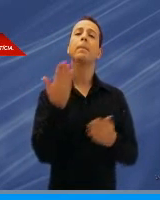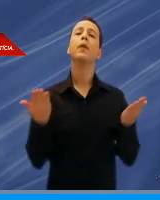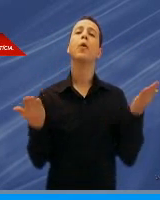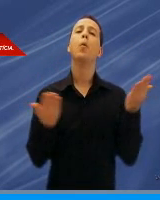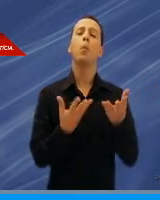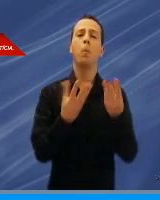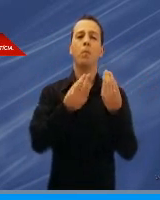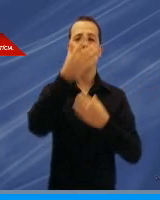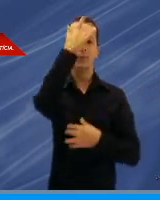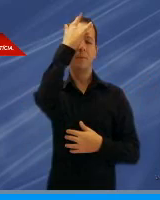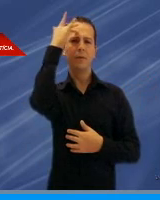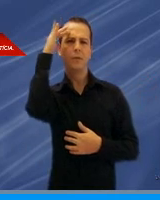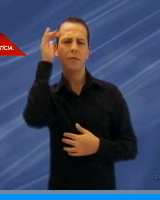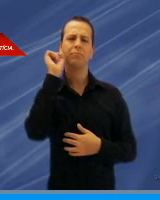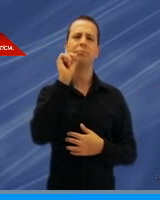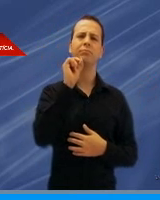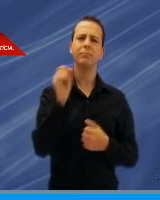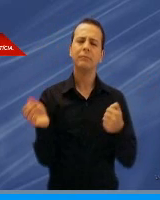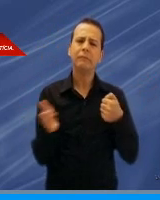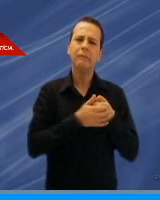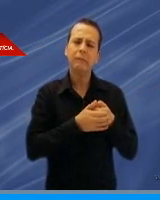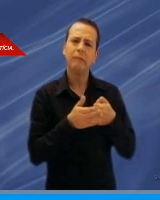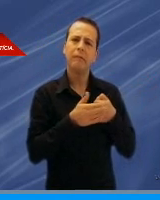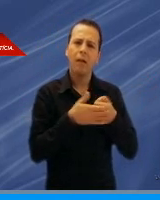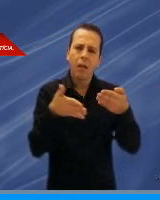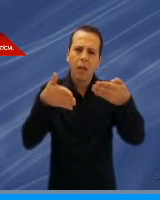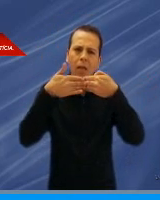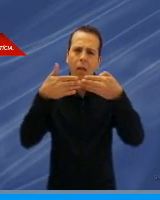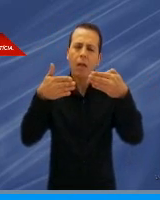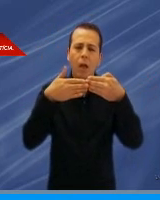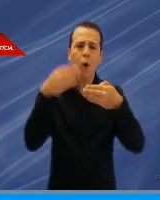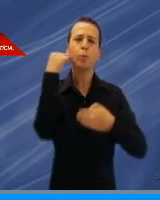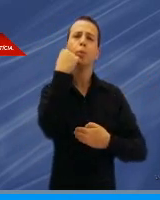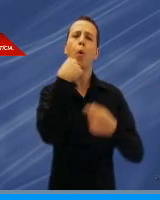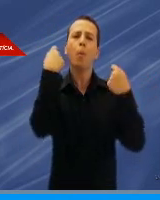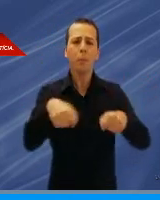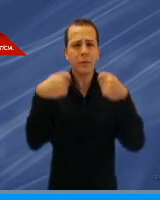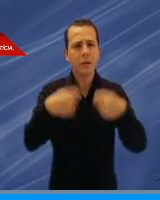gente, para os surdos, aprender português